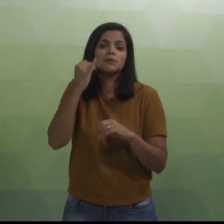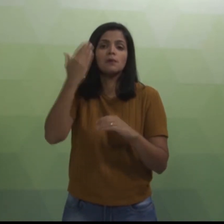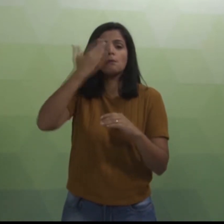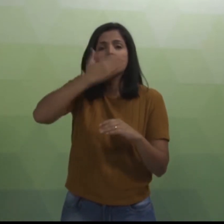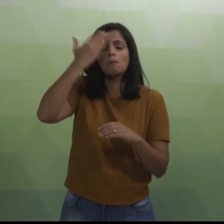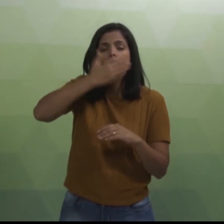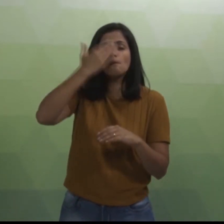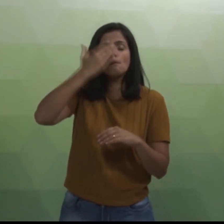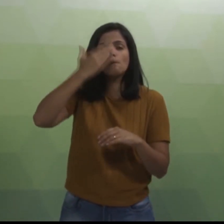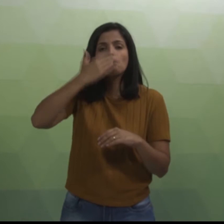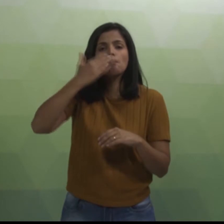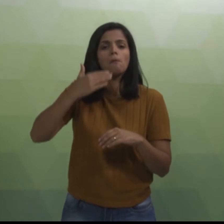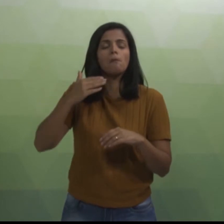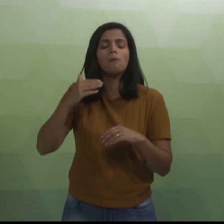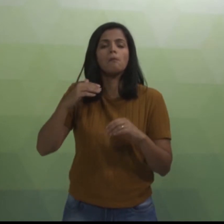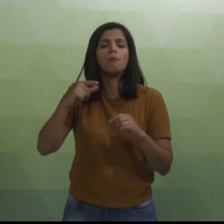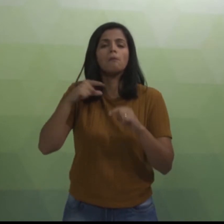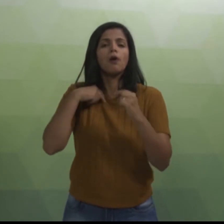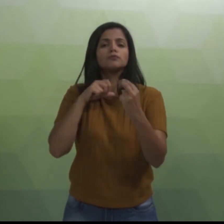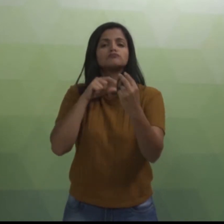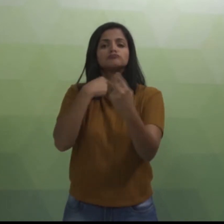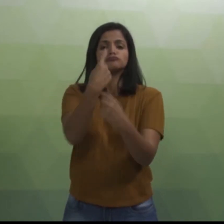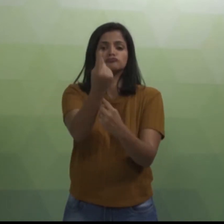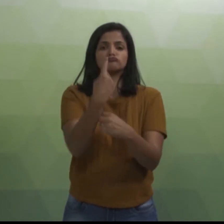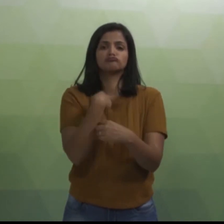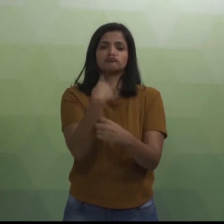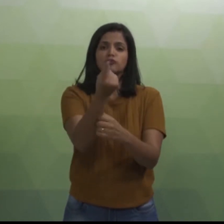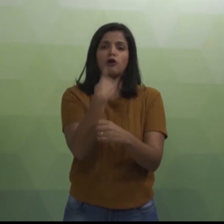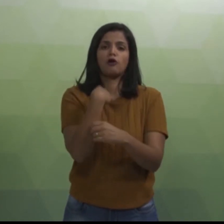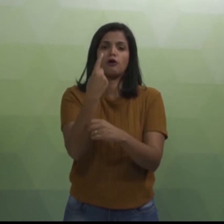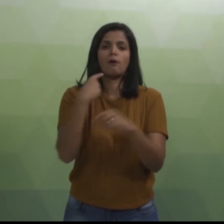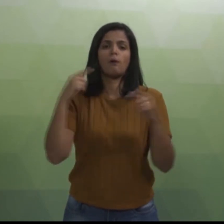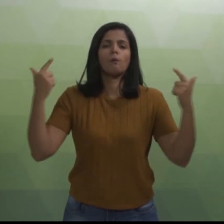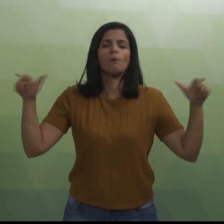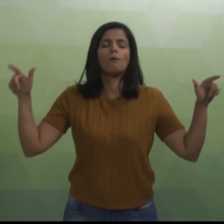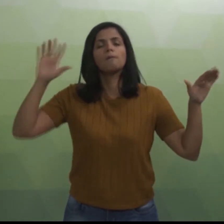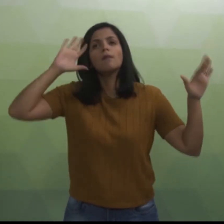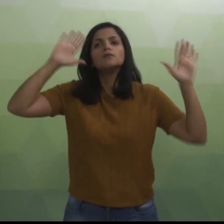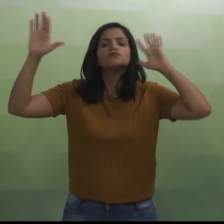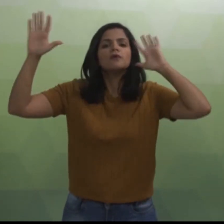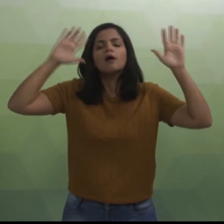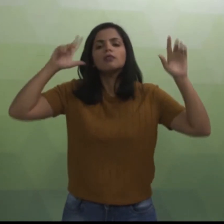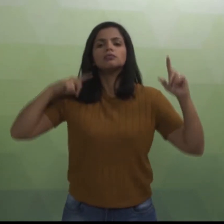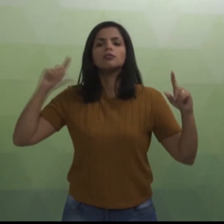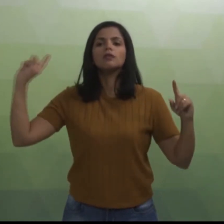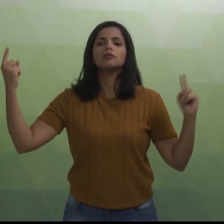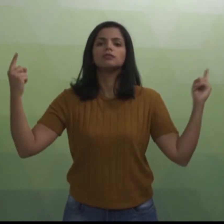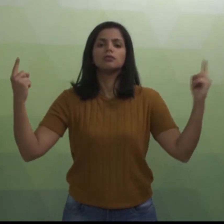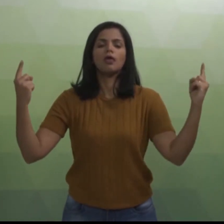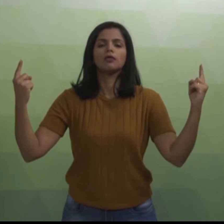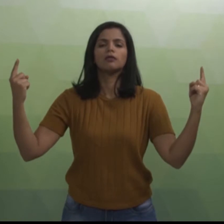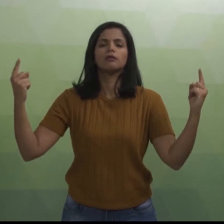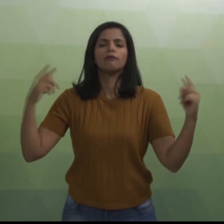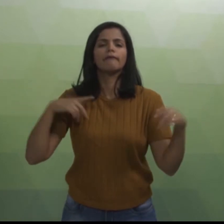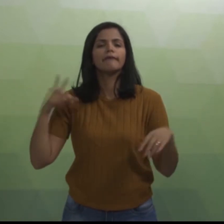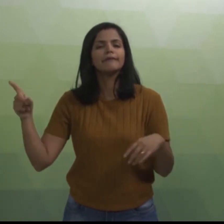depender da comunicação, da conversação. Então, se está à minha frente aqui, tem um